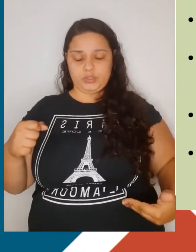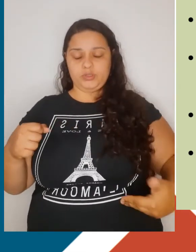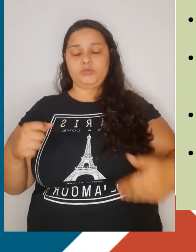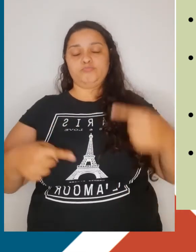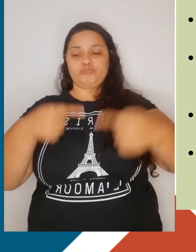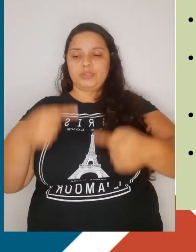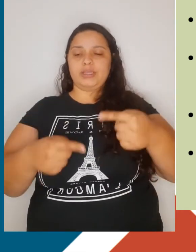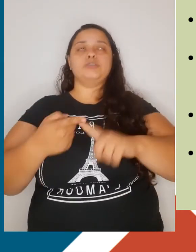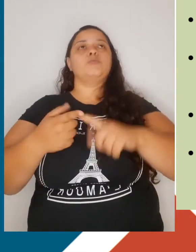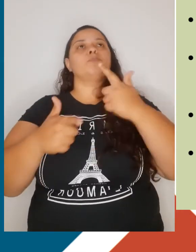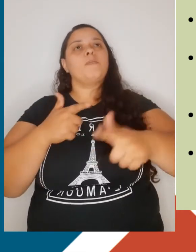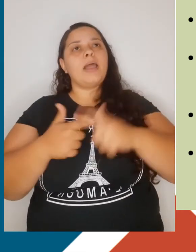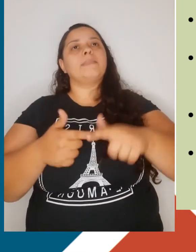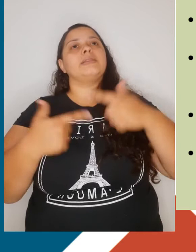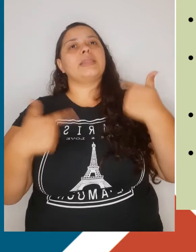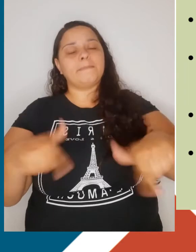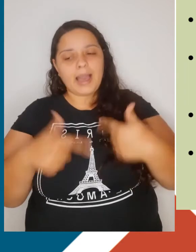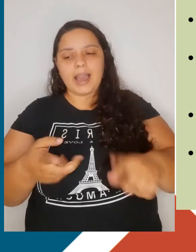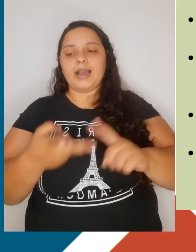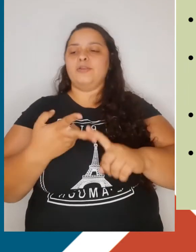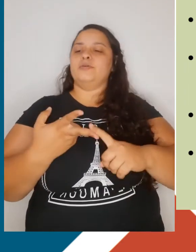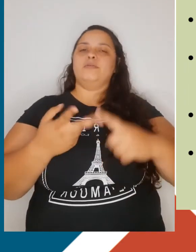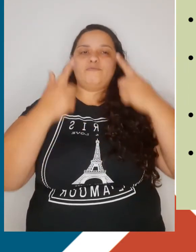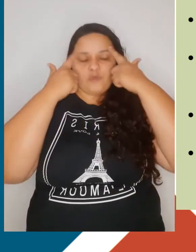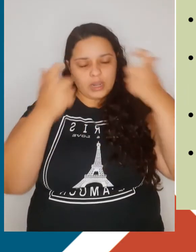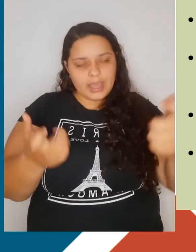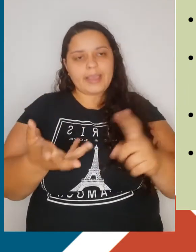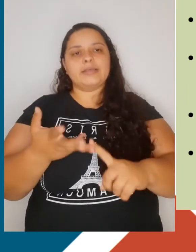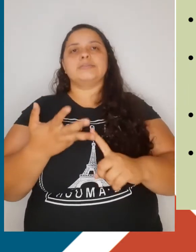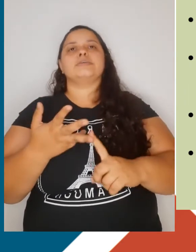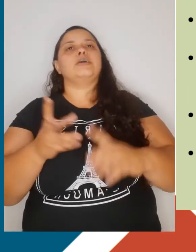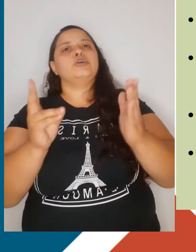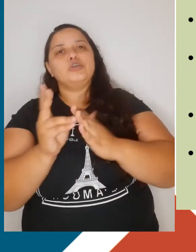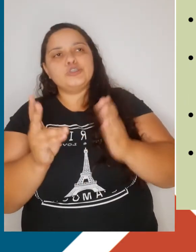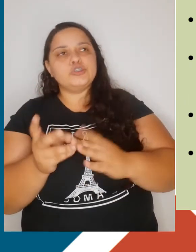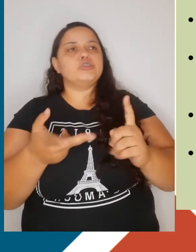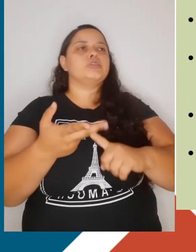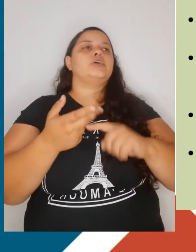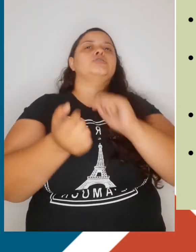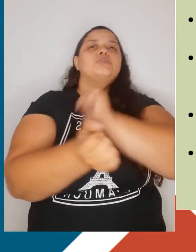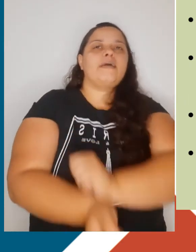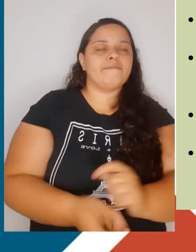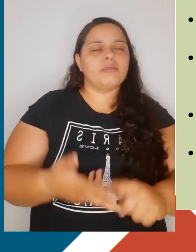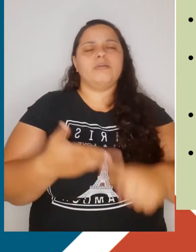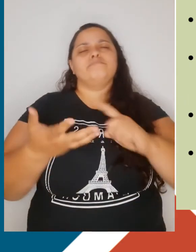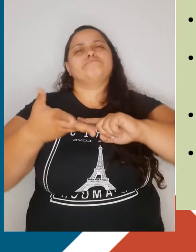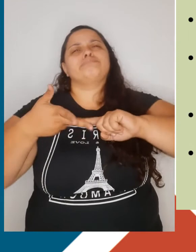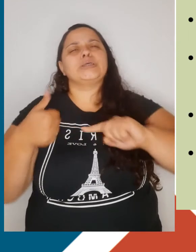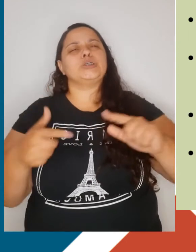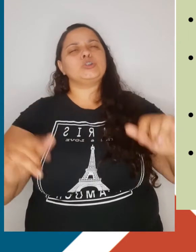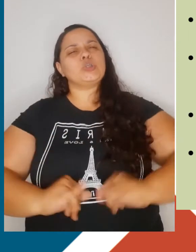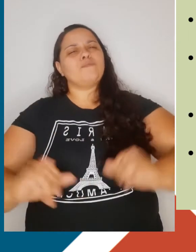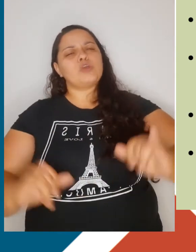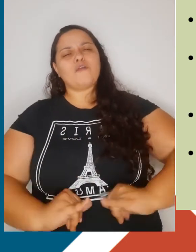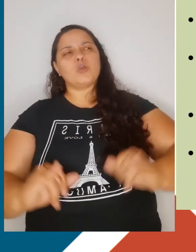as péssimas condições de trabalho, as opressões, a miséria e as violências que sofriam indígenas escravizados